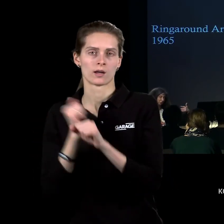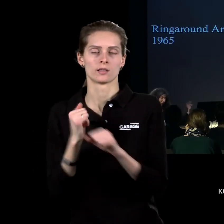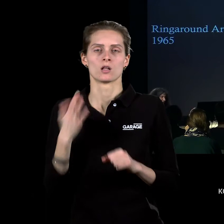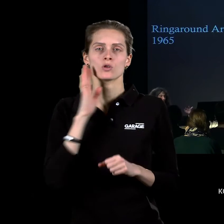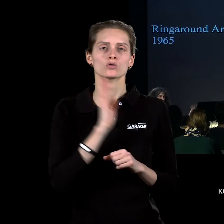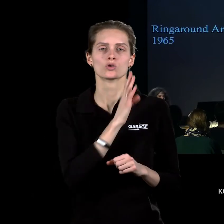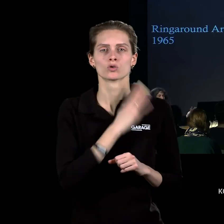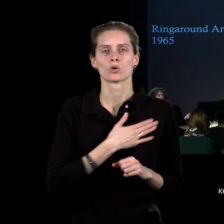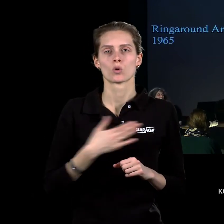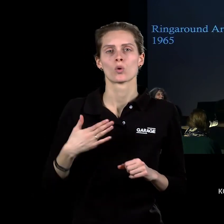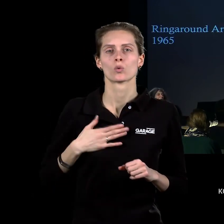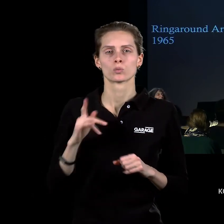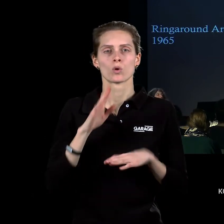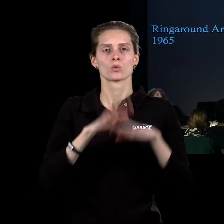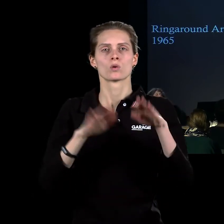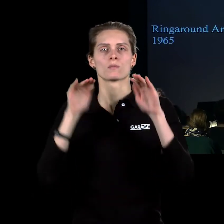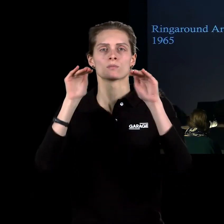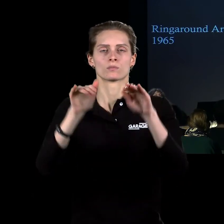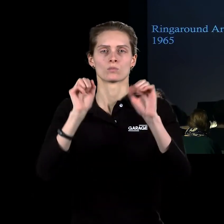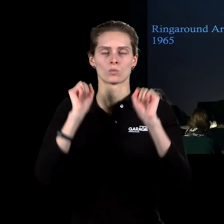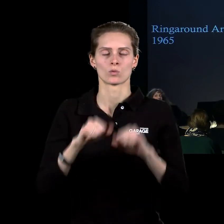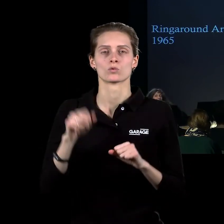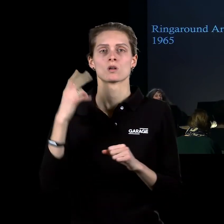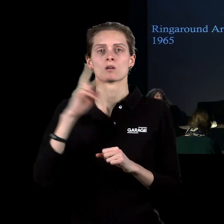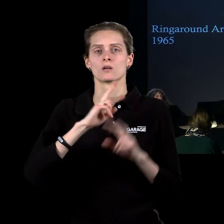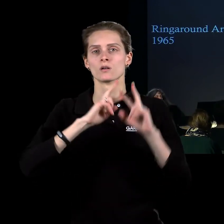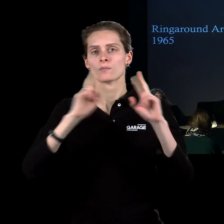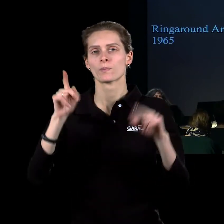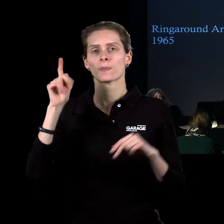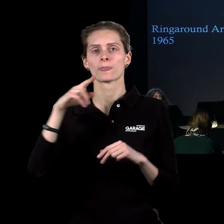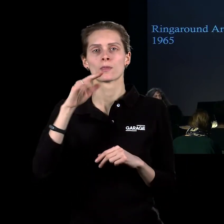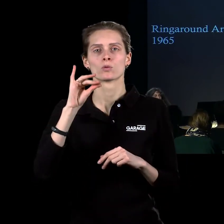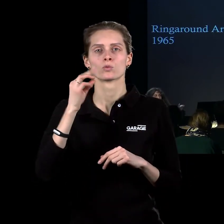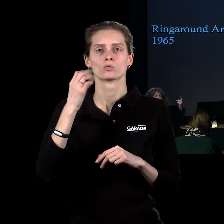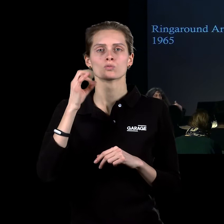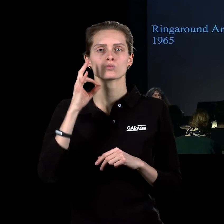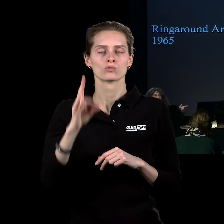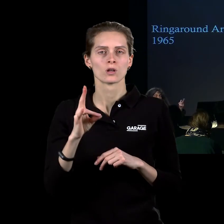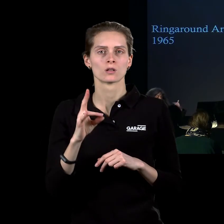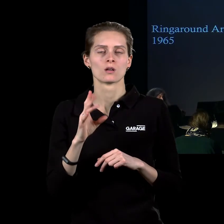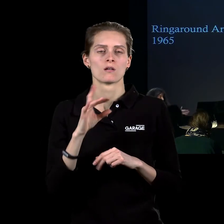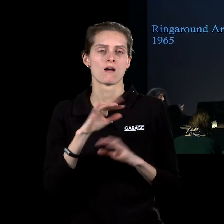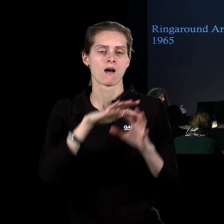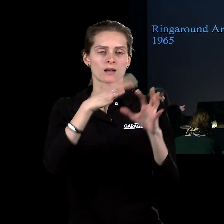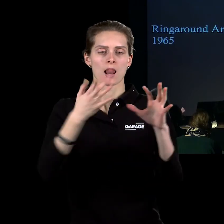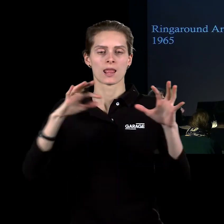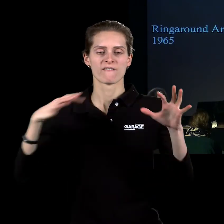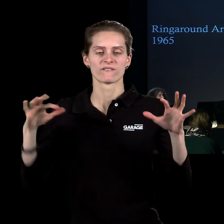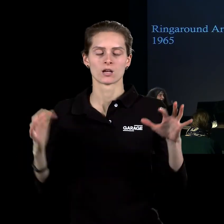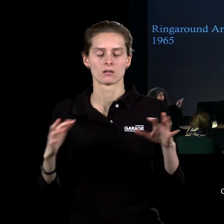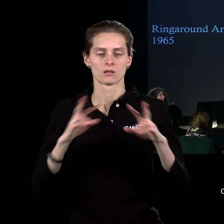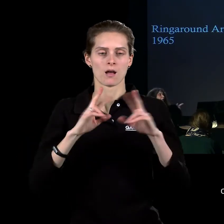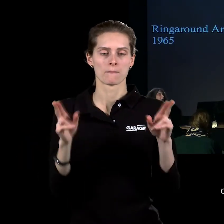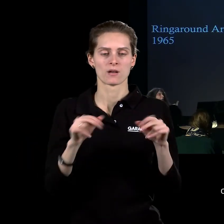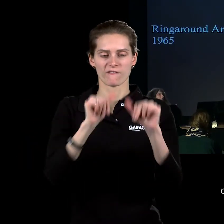которая призывает к тому, чтобы ее потрогали, и к дюшановским же роторельефам, которые с такими же